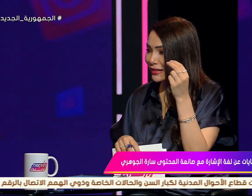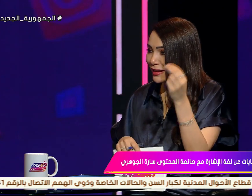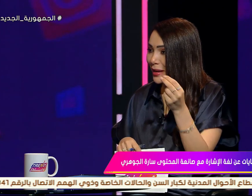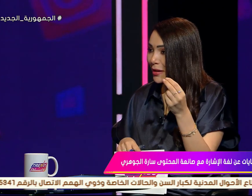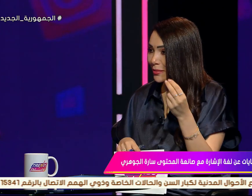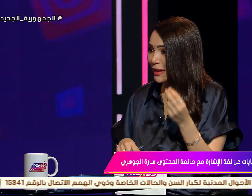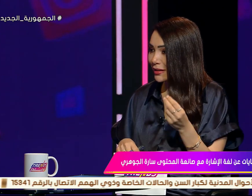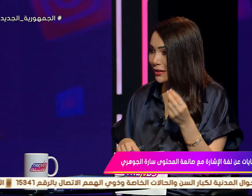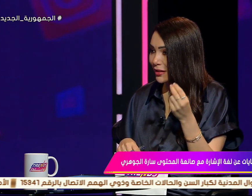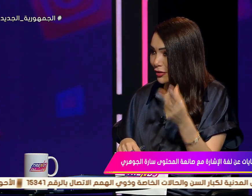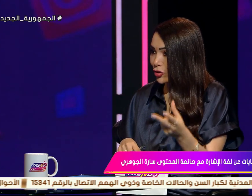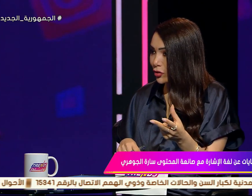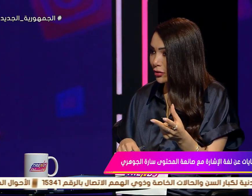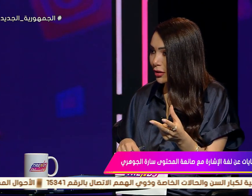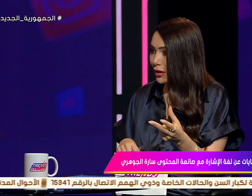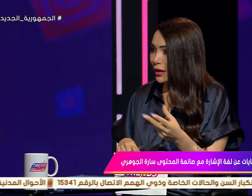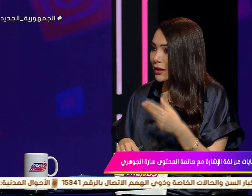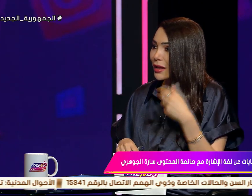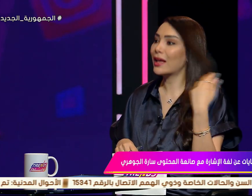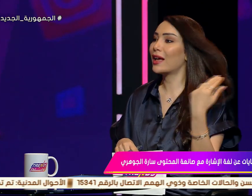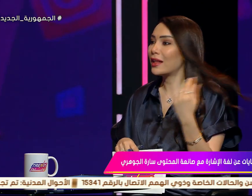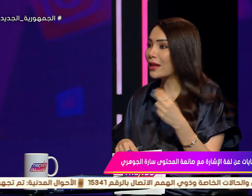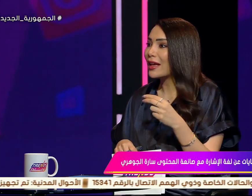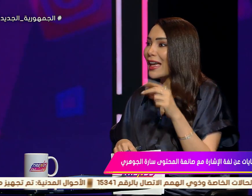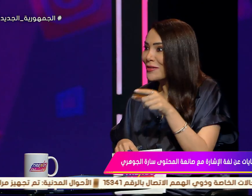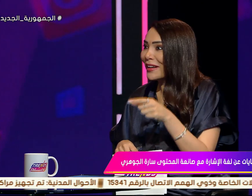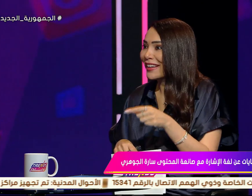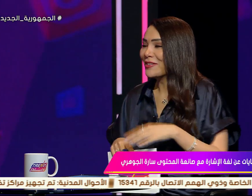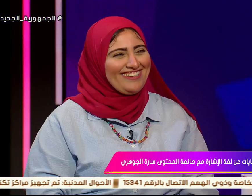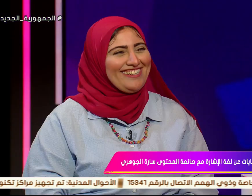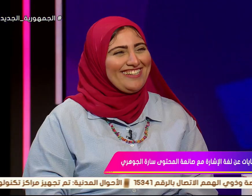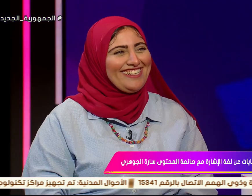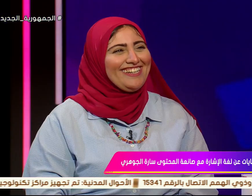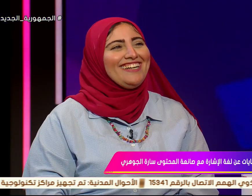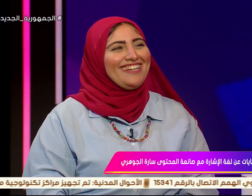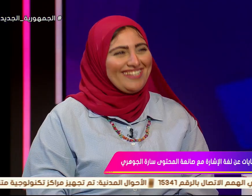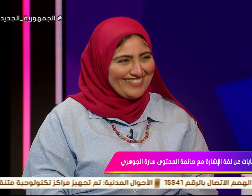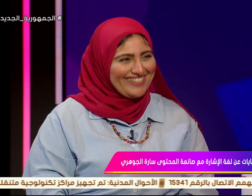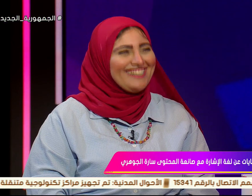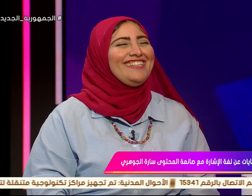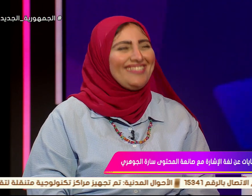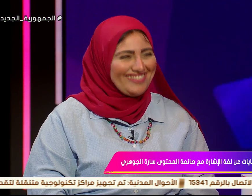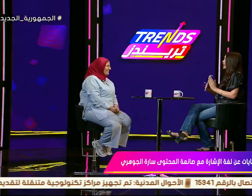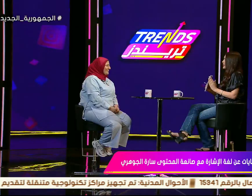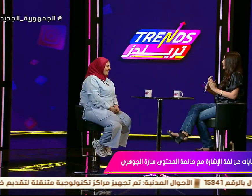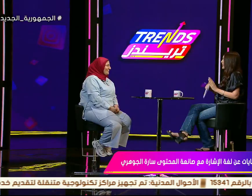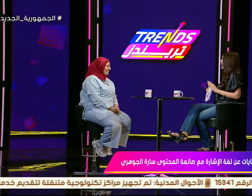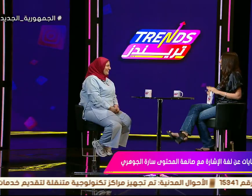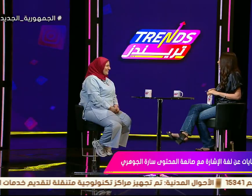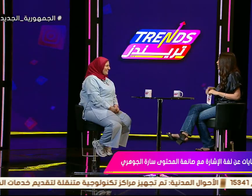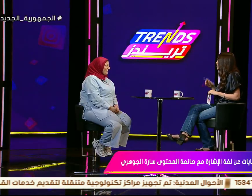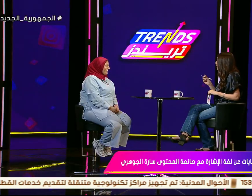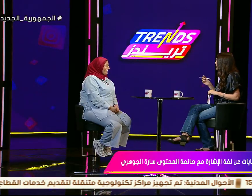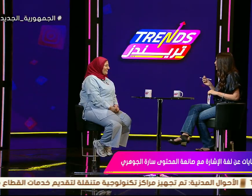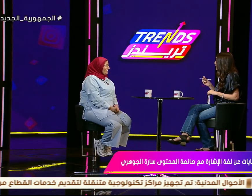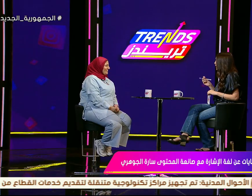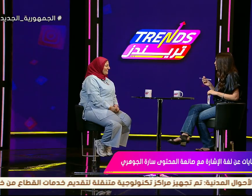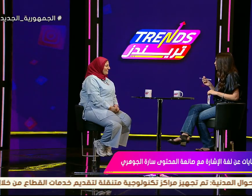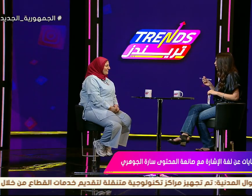الترجمه بتاعه الاشارات الشاشه ايوه واحنا صغيرين عارفه الشاشه الصغيره دي علشان